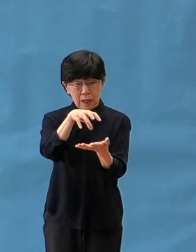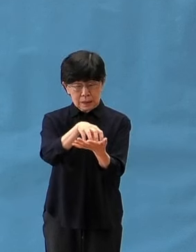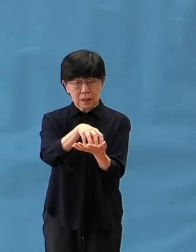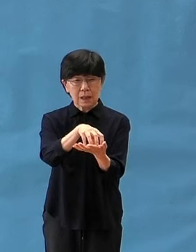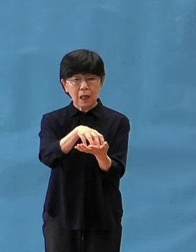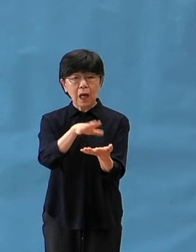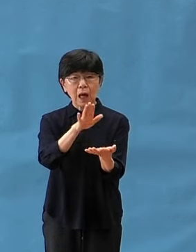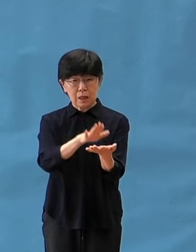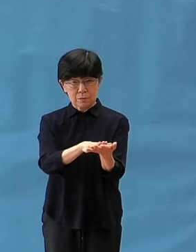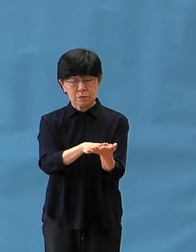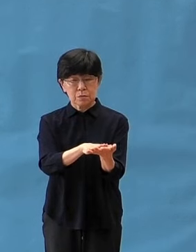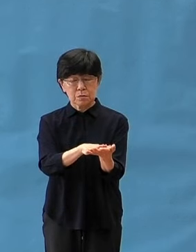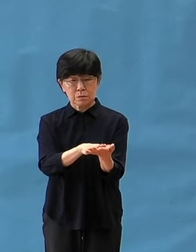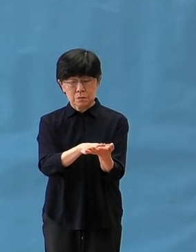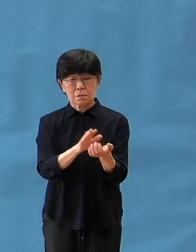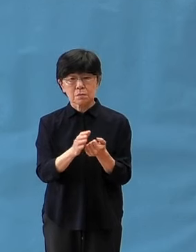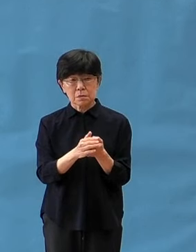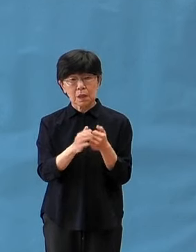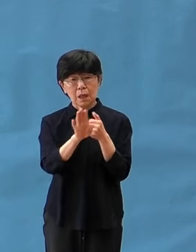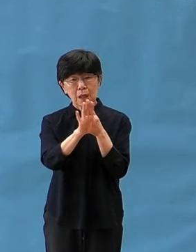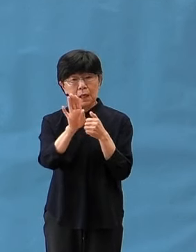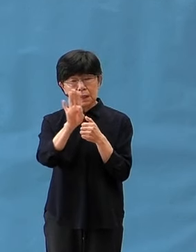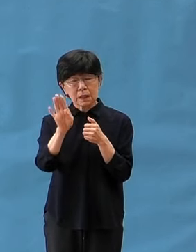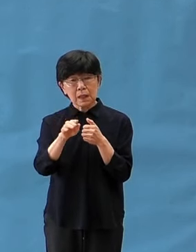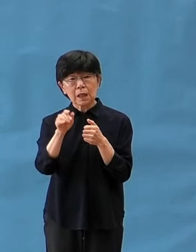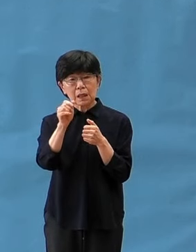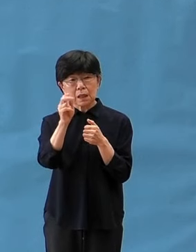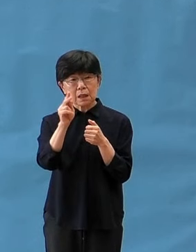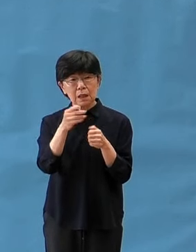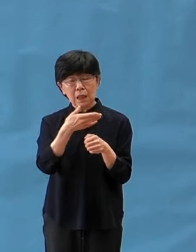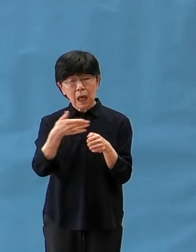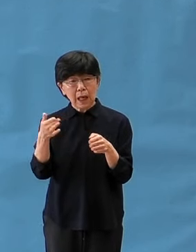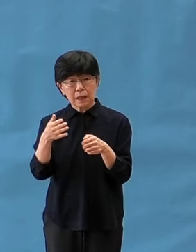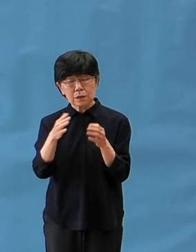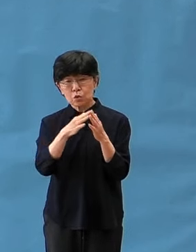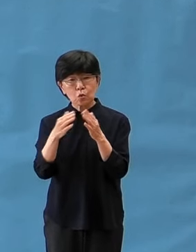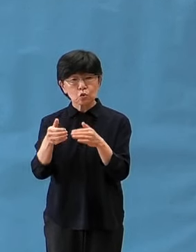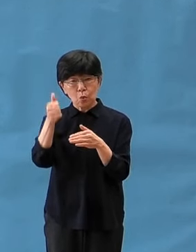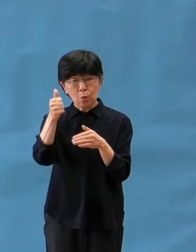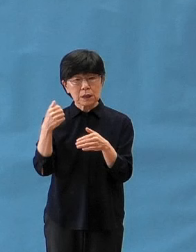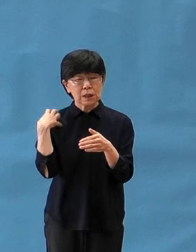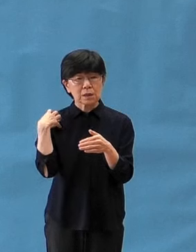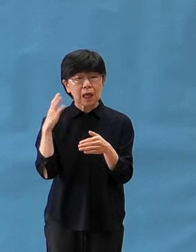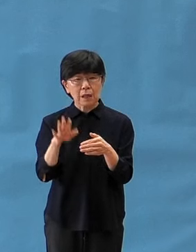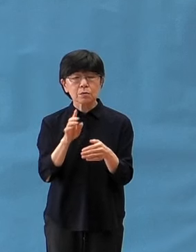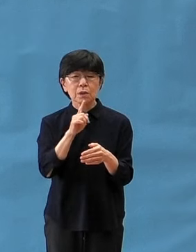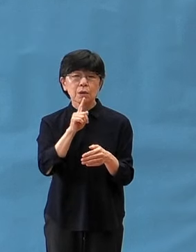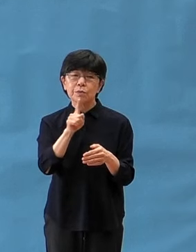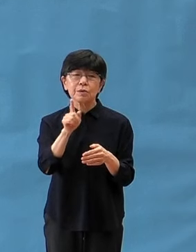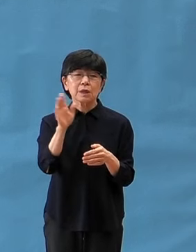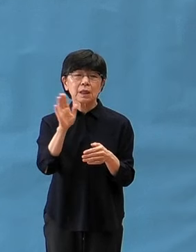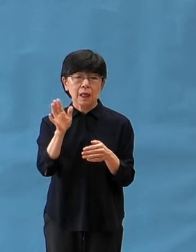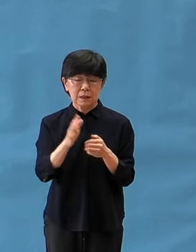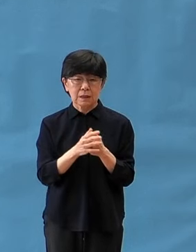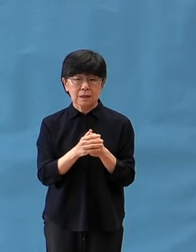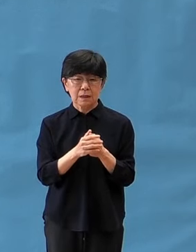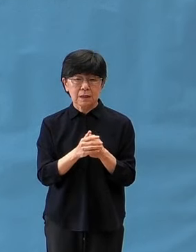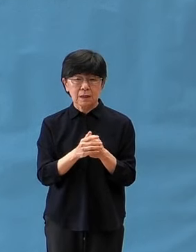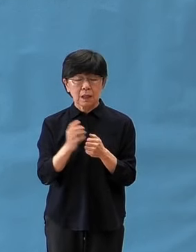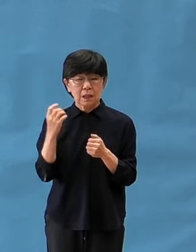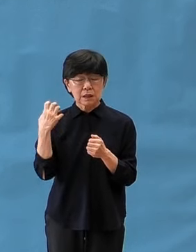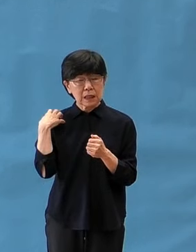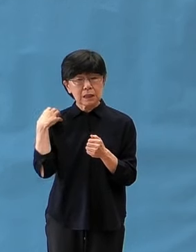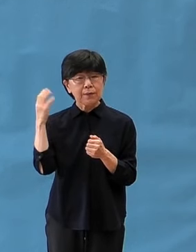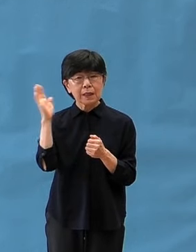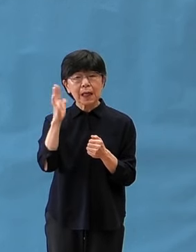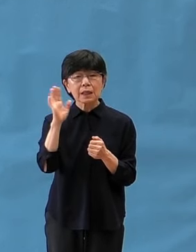ていたということだと思いますけれども、確か玄関町長はそんな責務を負っているとは思ってないと言われての受け入れだ